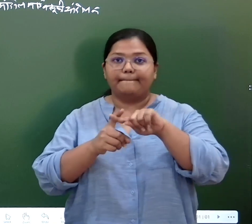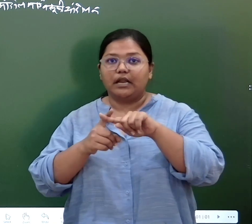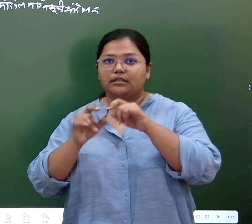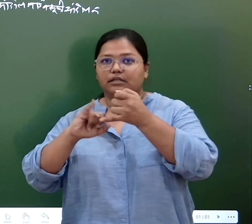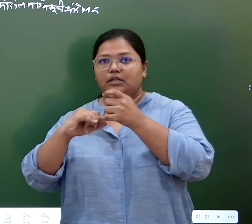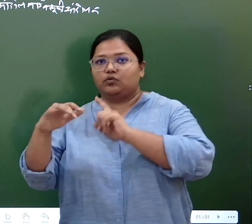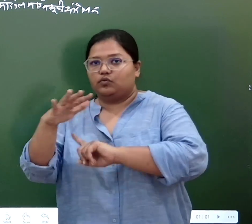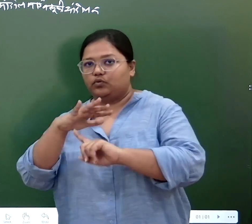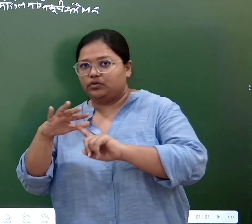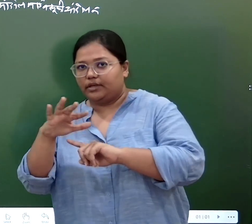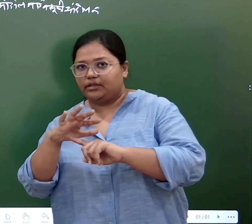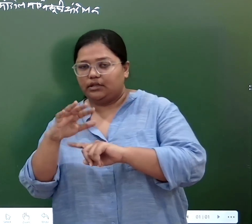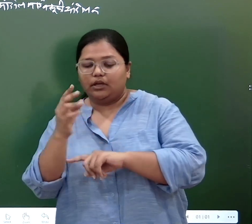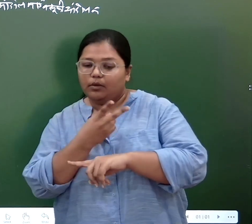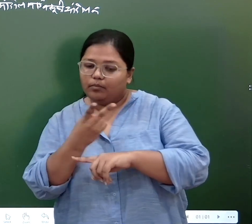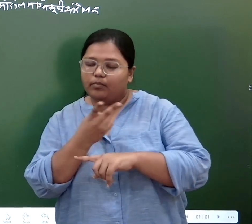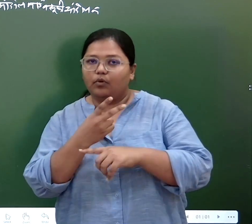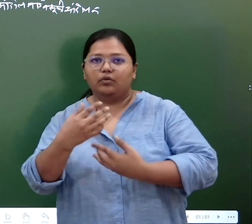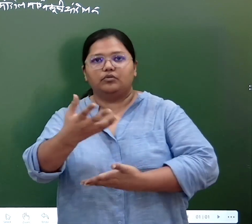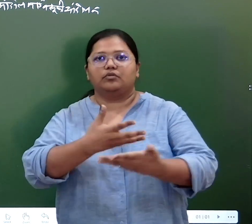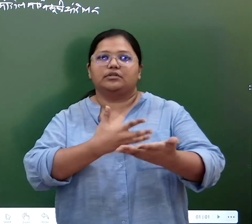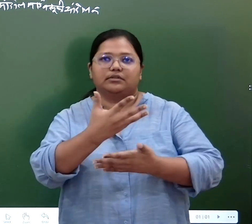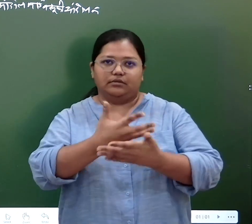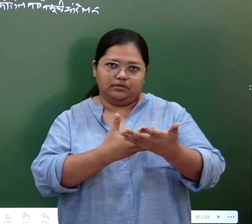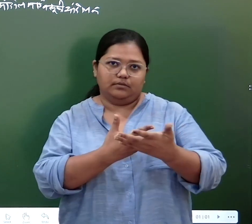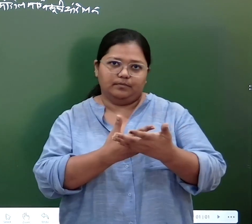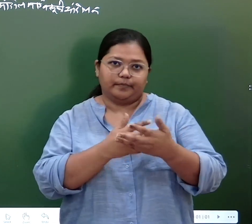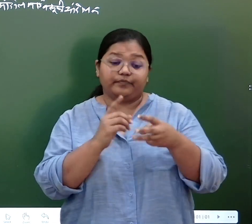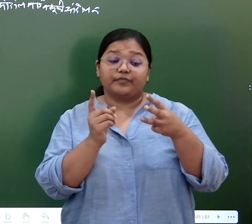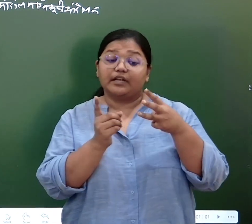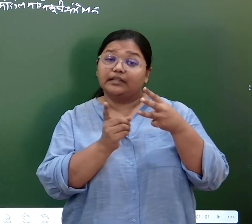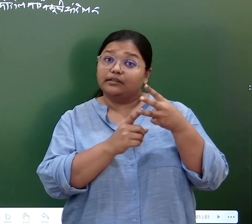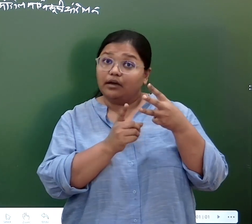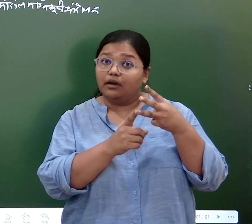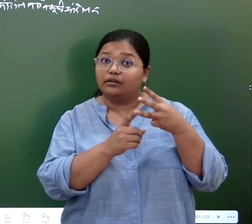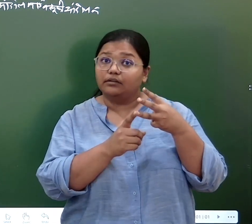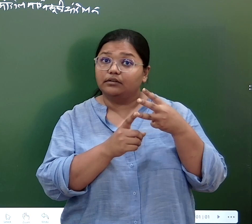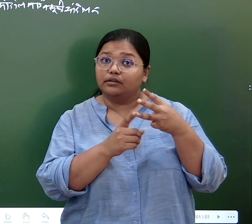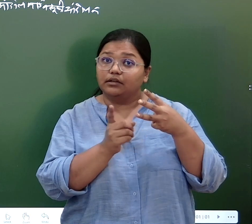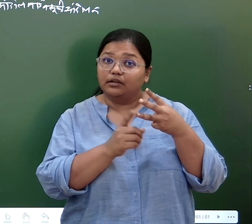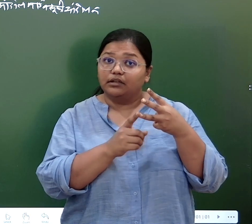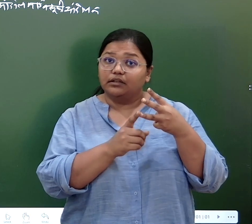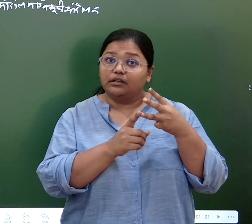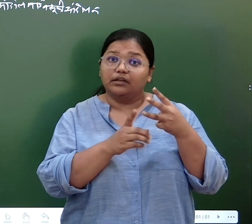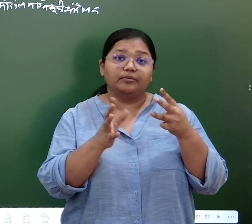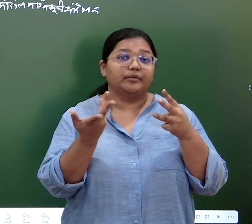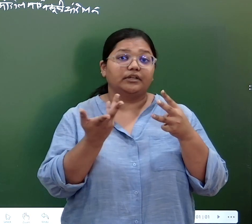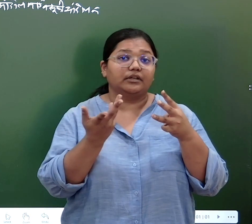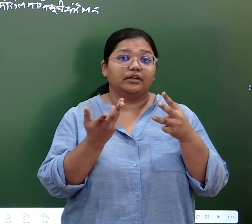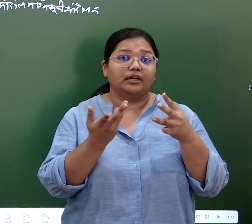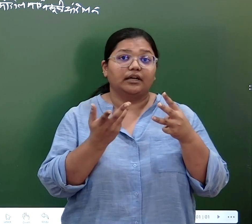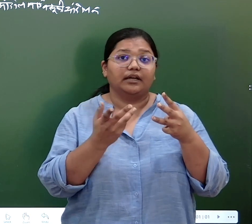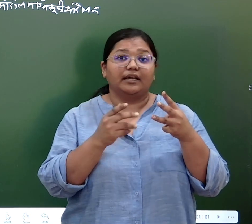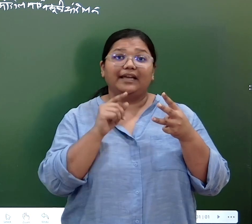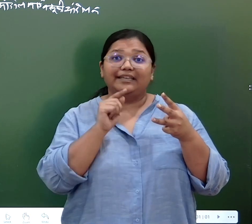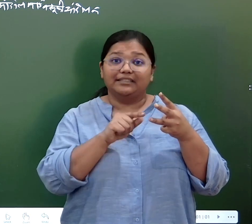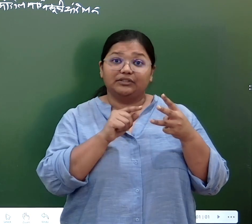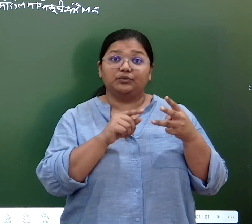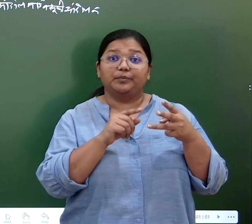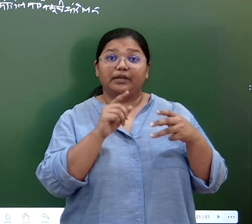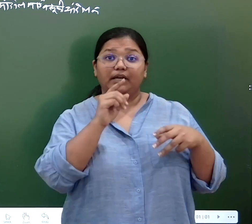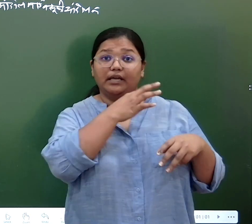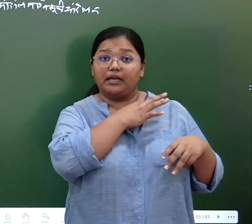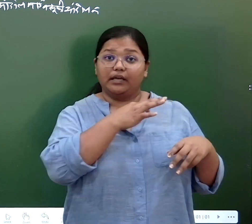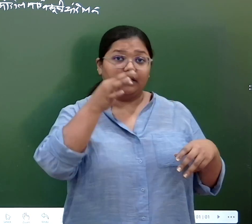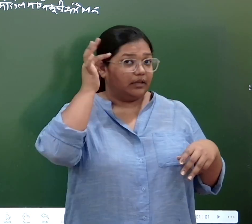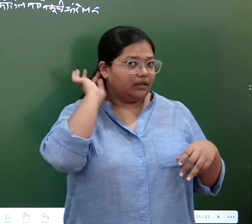दोनों के बारे में बात करें, और कुछ संत ऐसे आए जो तीनों मतलब अलग धर्म को भी साथ में लेकर हमको चलना है, और